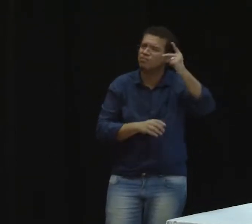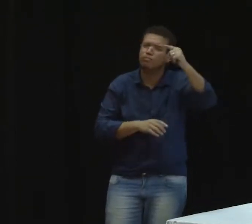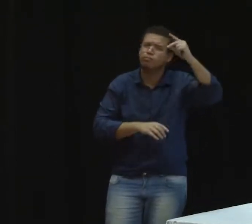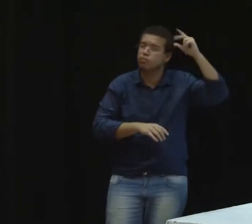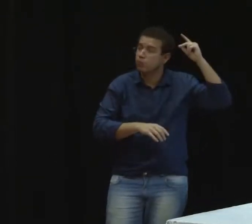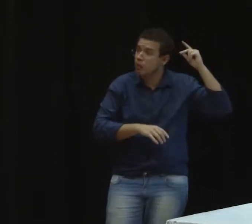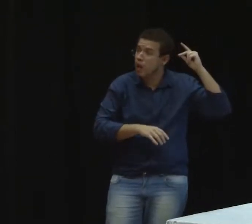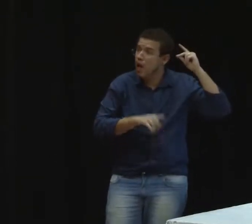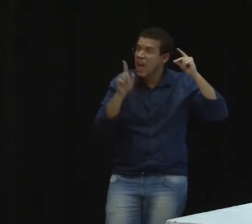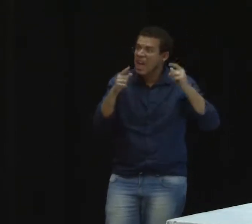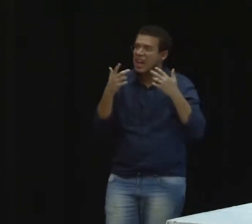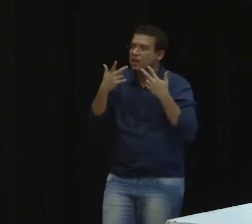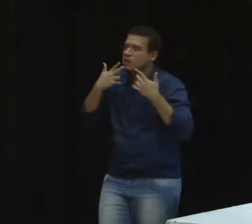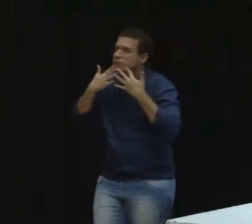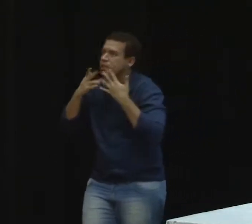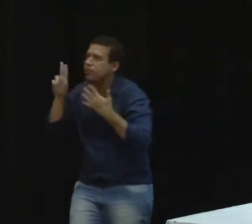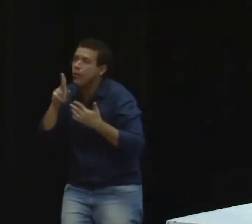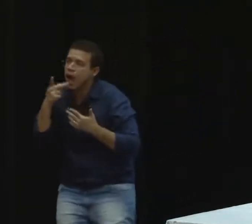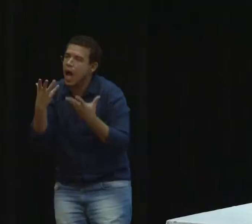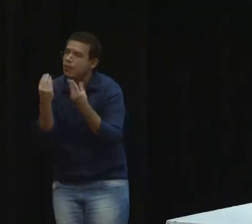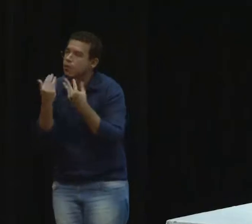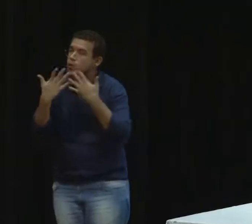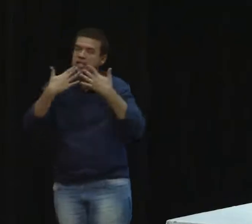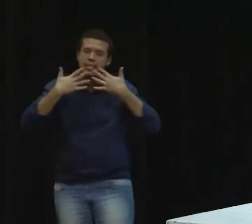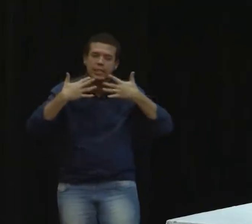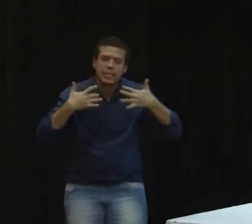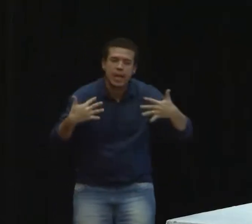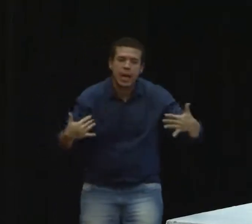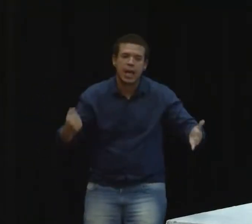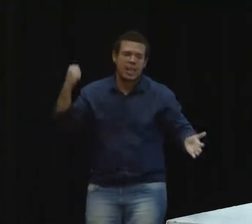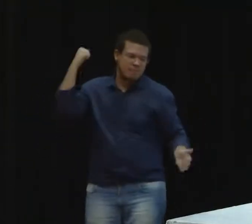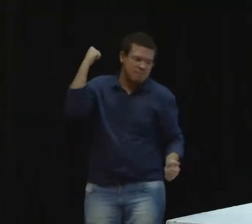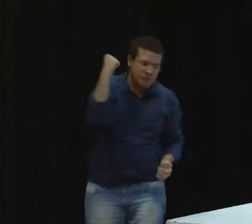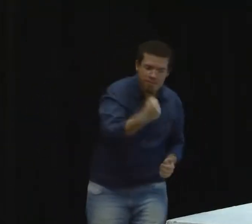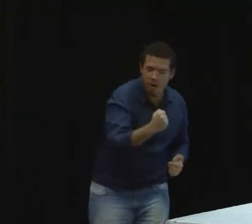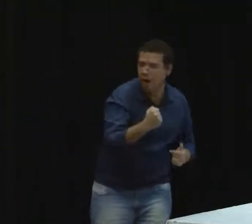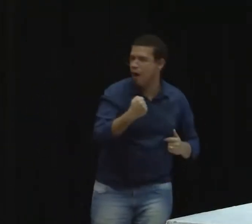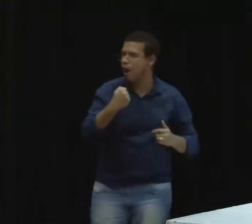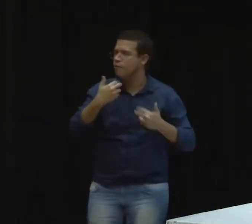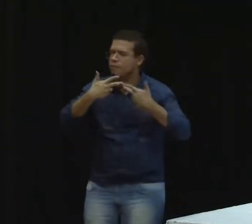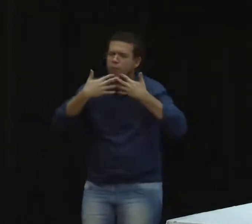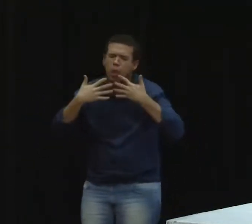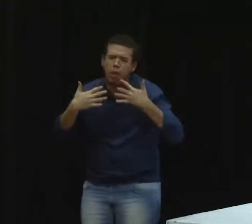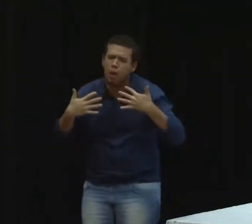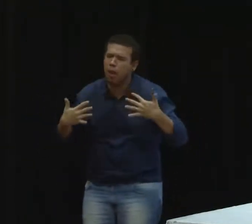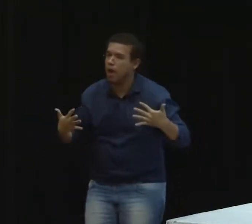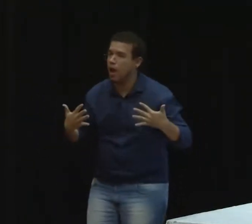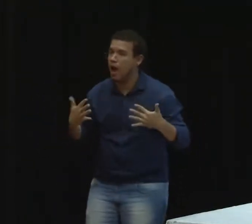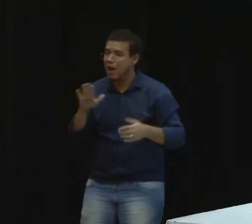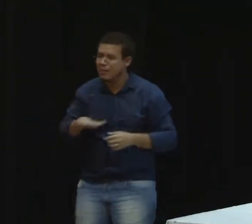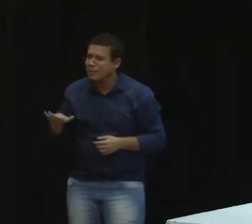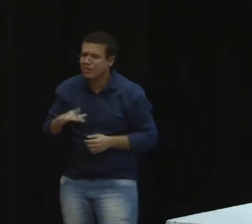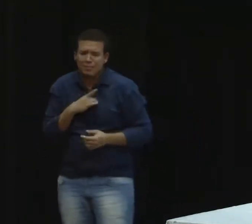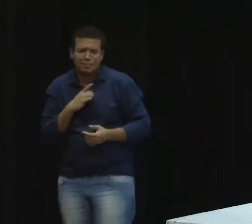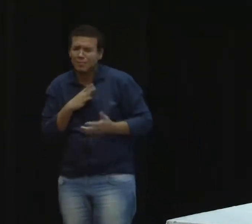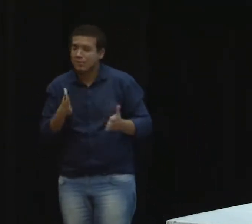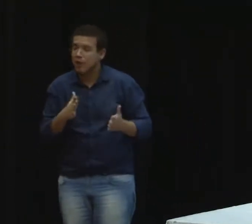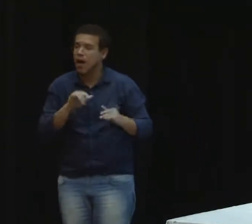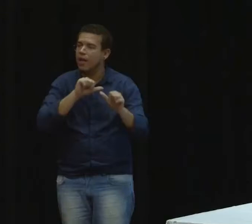se deu na França há muito tempo atrás, era uma história muito sangrenta, violenta, de morte. E as crianças